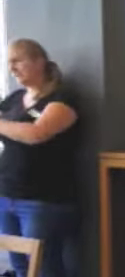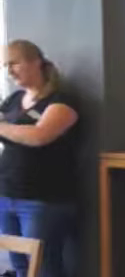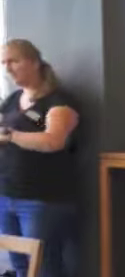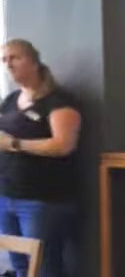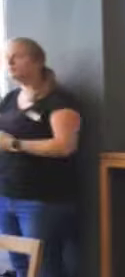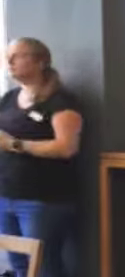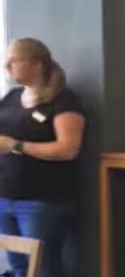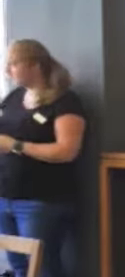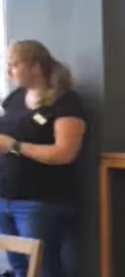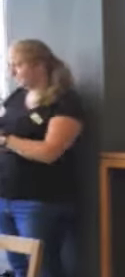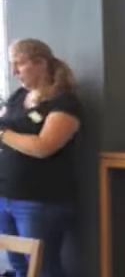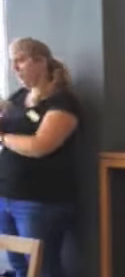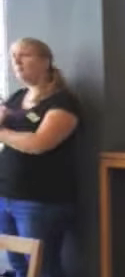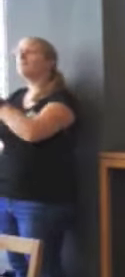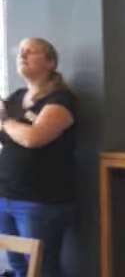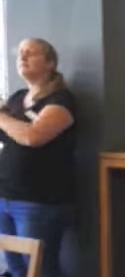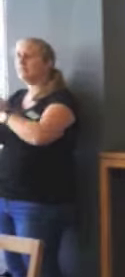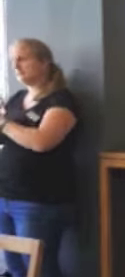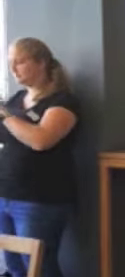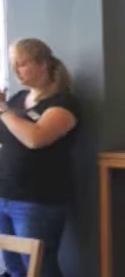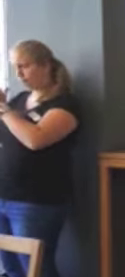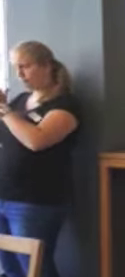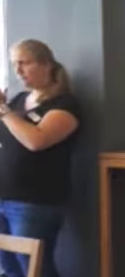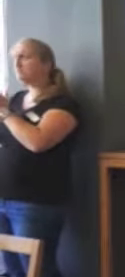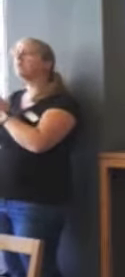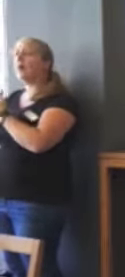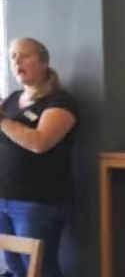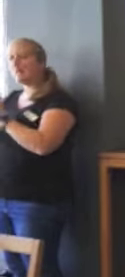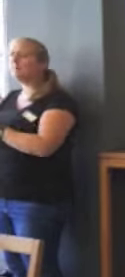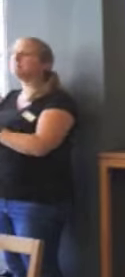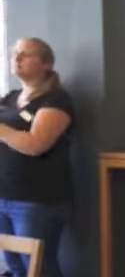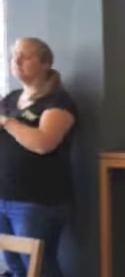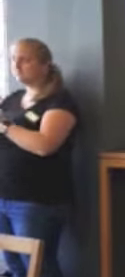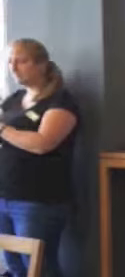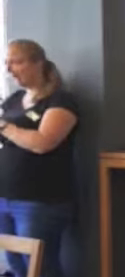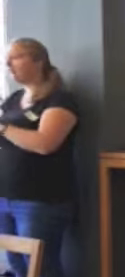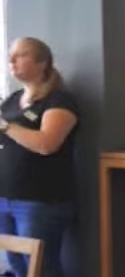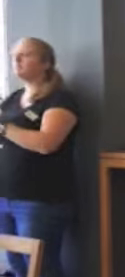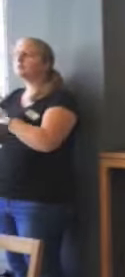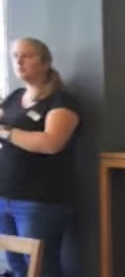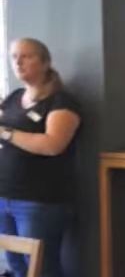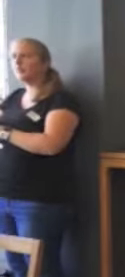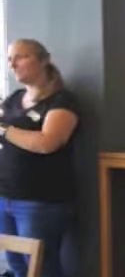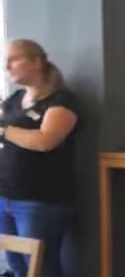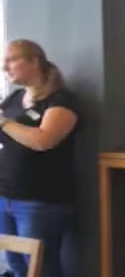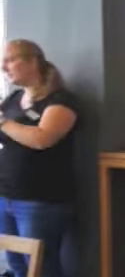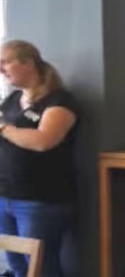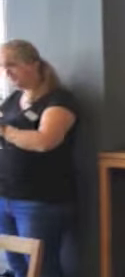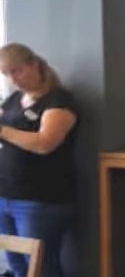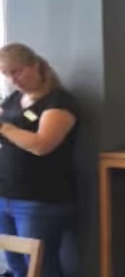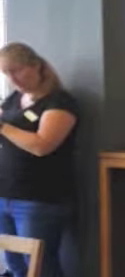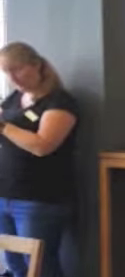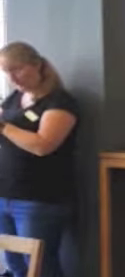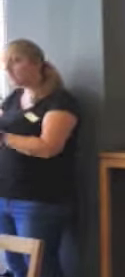också berört finansieringen av detta. Det är arbetsmarknadspengar, sjukförsäkringspengar, viss mån. Kommunala pengar också.